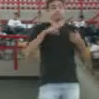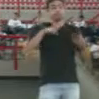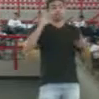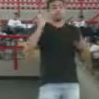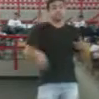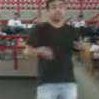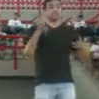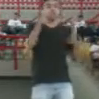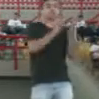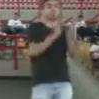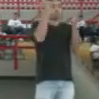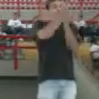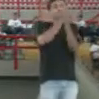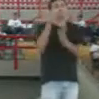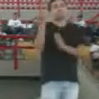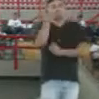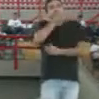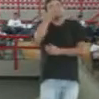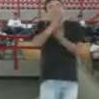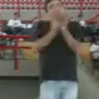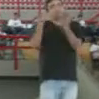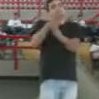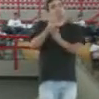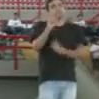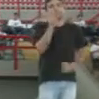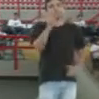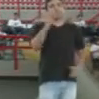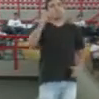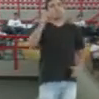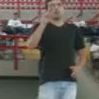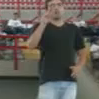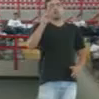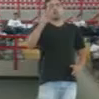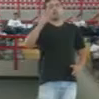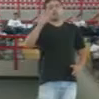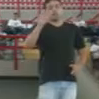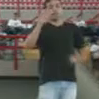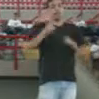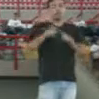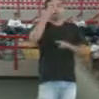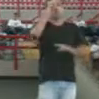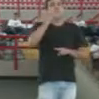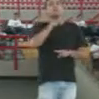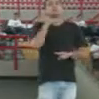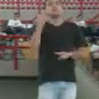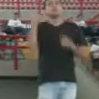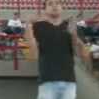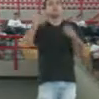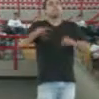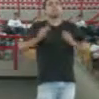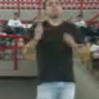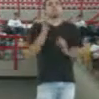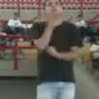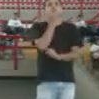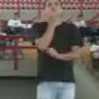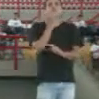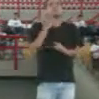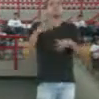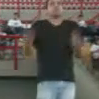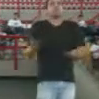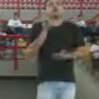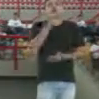A hipérbole, o exagero. E fica até engraçado, porque se a pessoa está morta, não precisa mais comer. Para